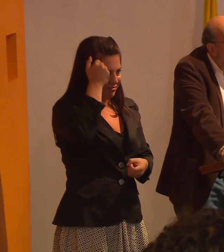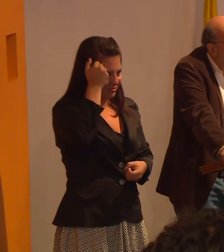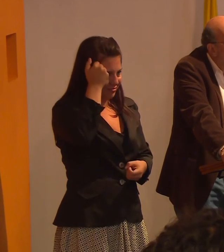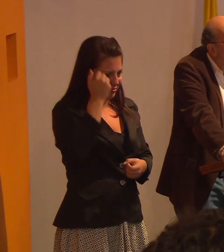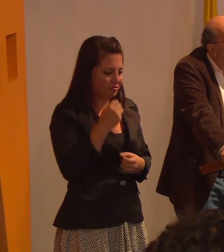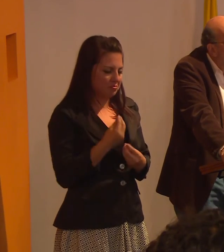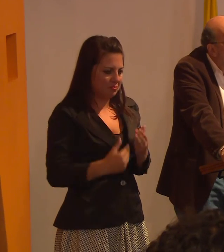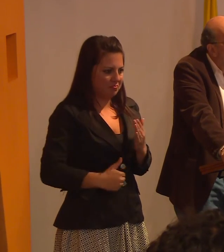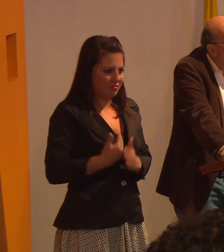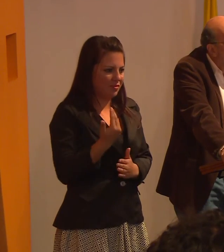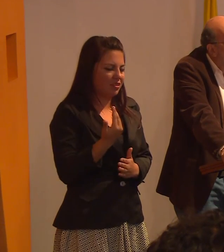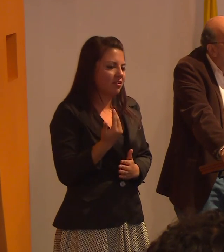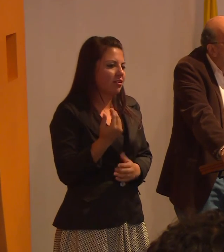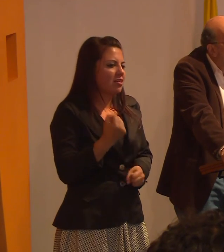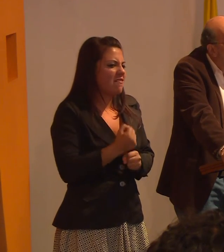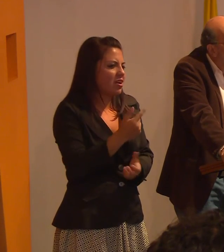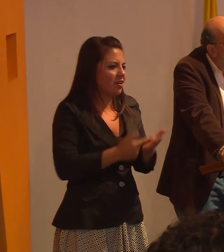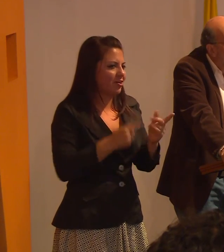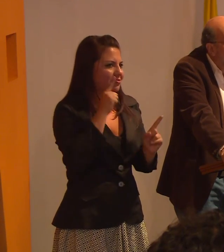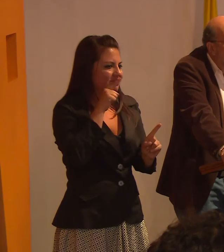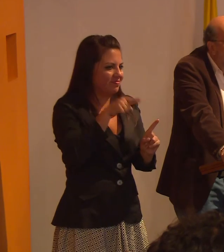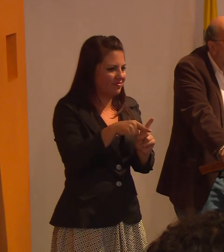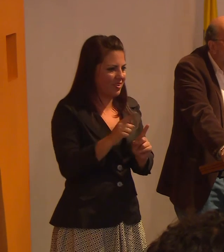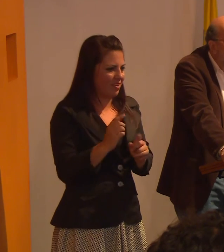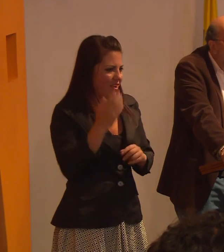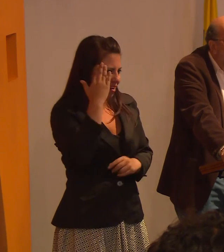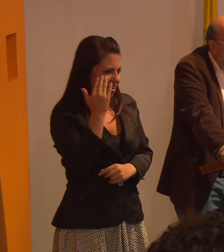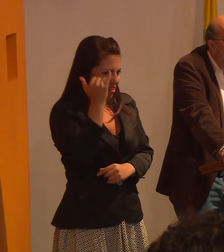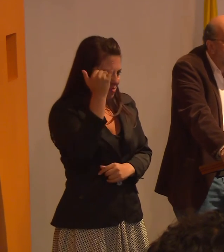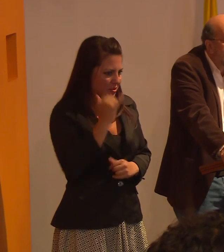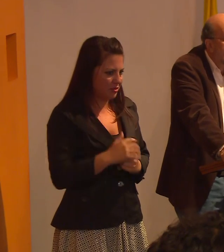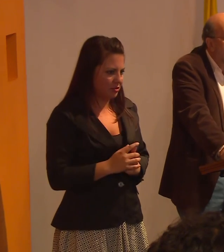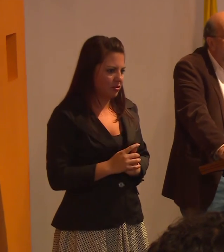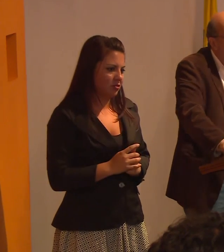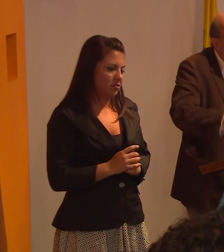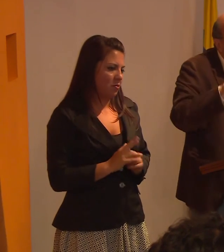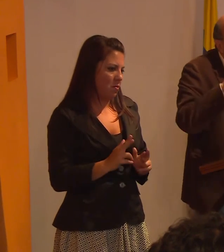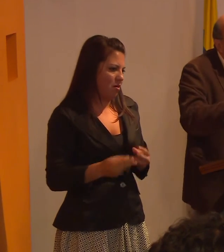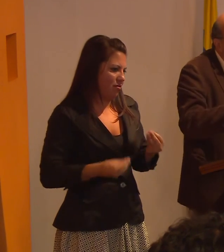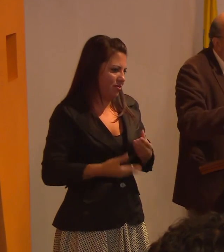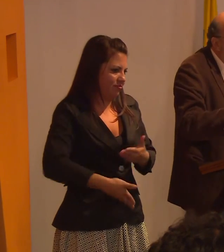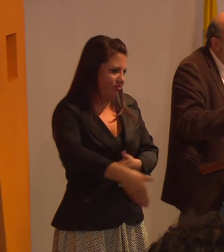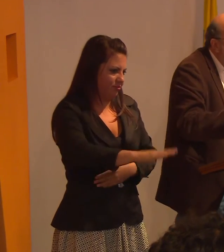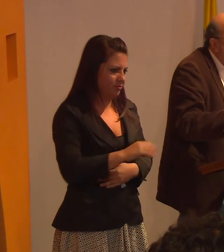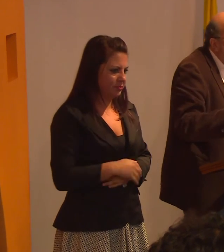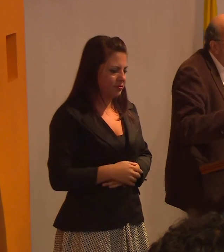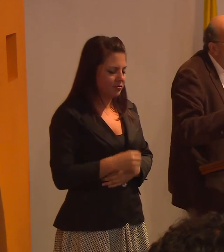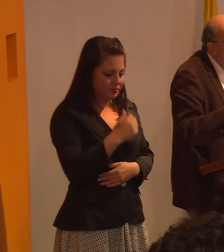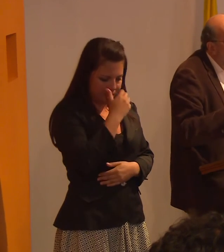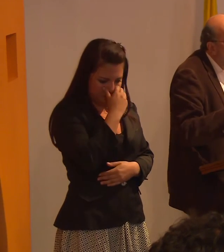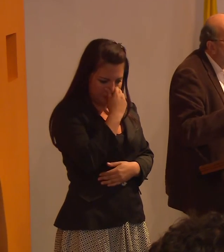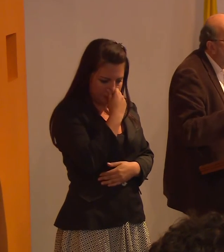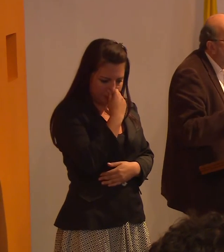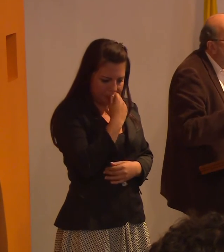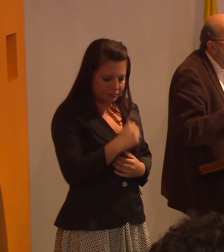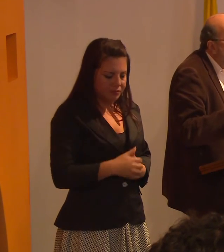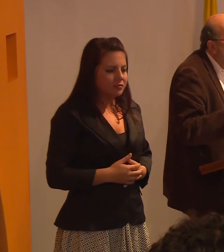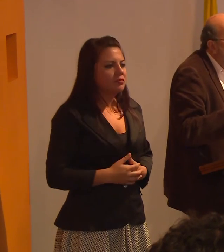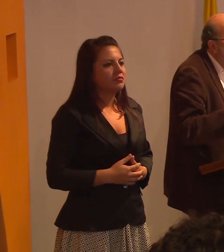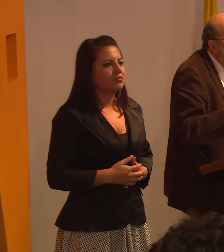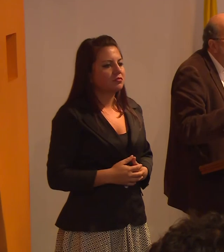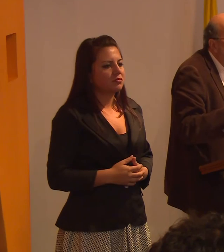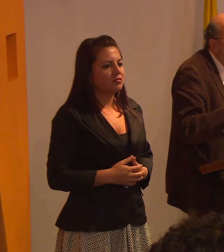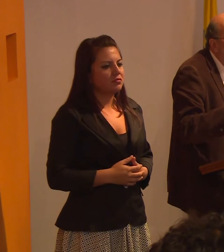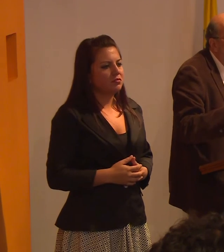justamente trabajar los objetivos académicos que esperamos desarrollar. Pero además hemos hecho unos incrementos